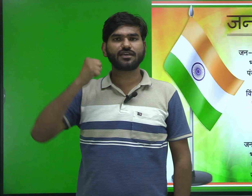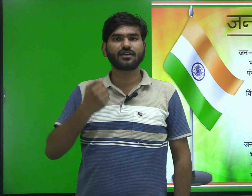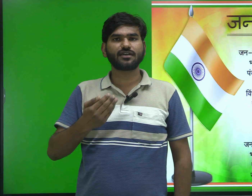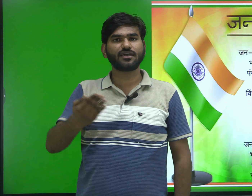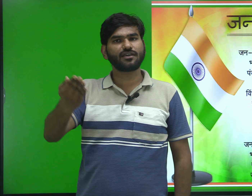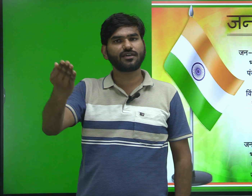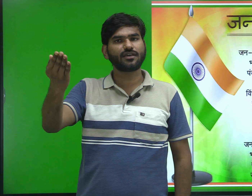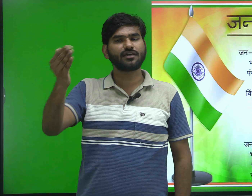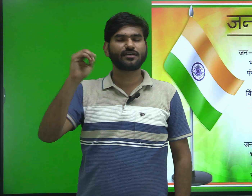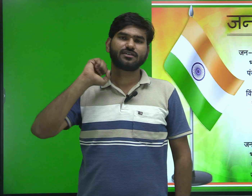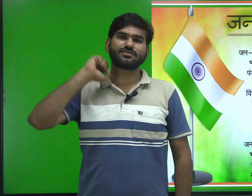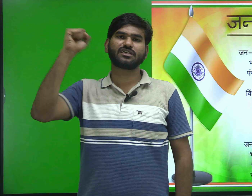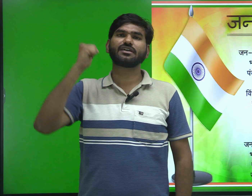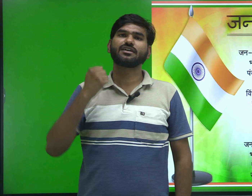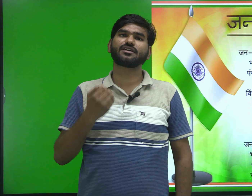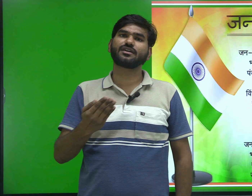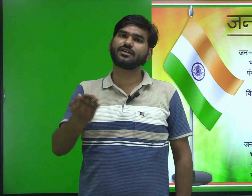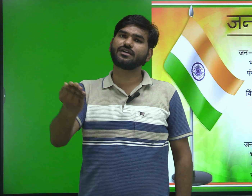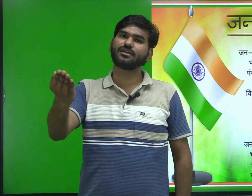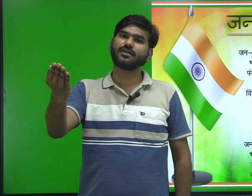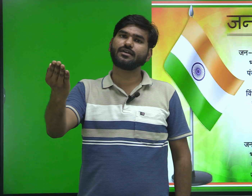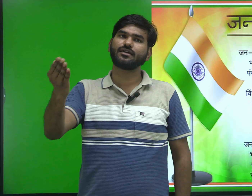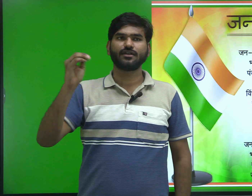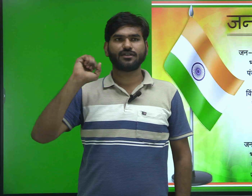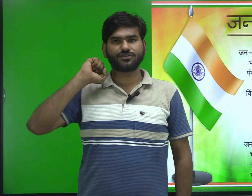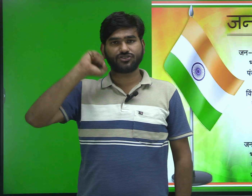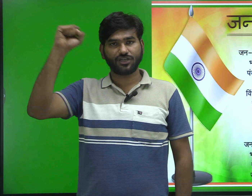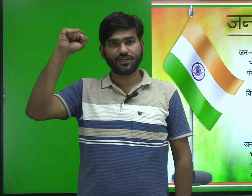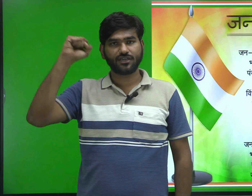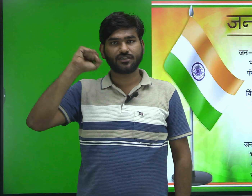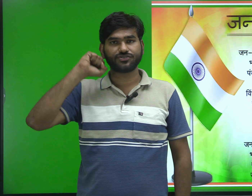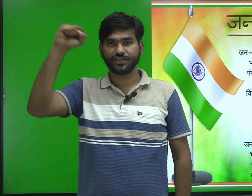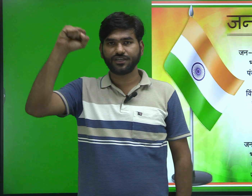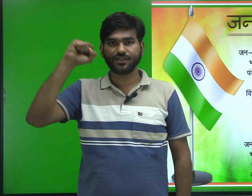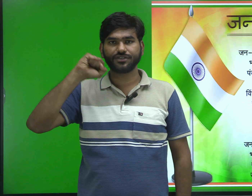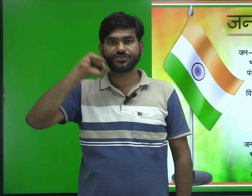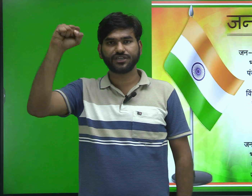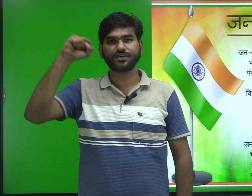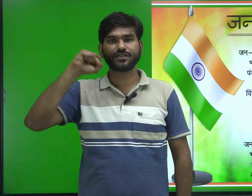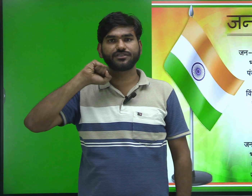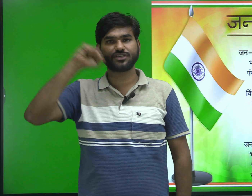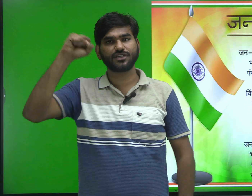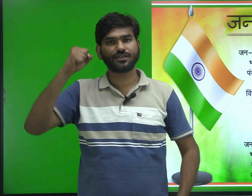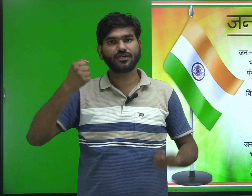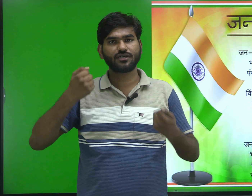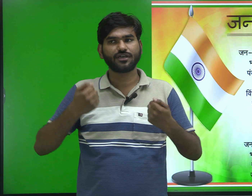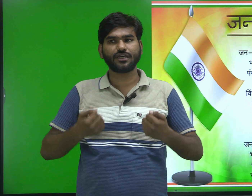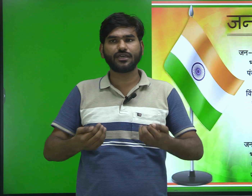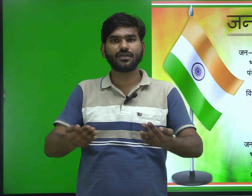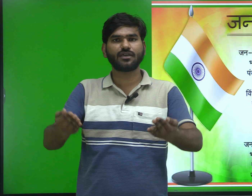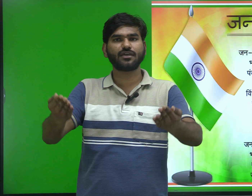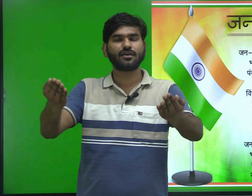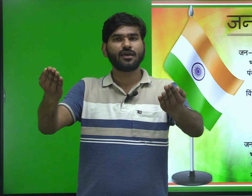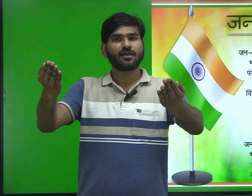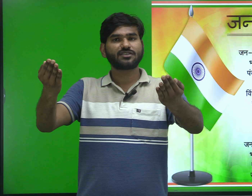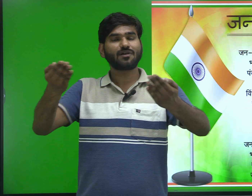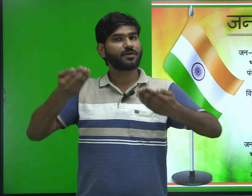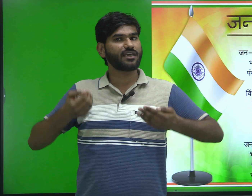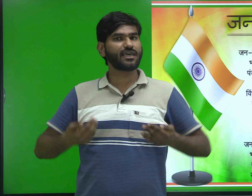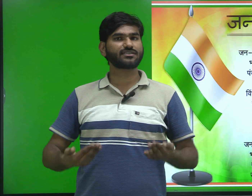हे, जय हे, जय जय जय जय हे। जब आप हे इस तरीके